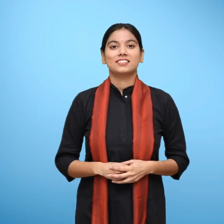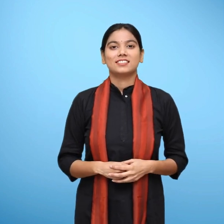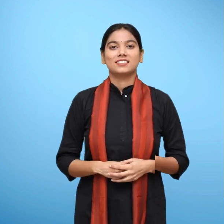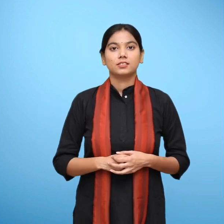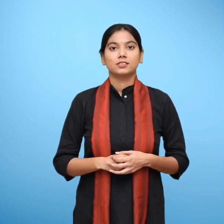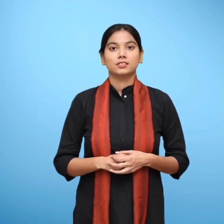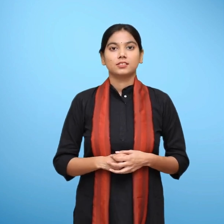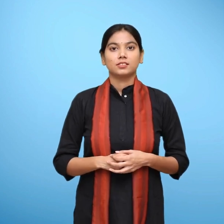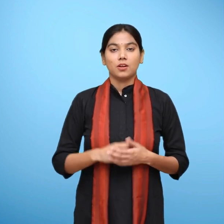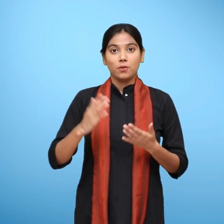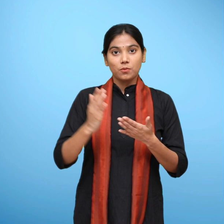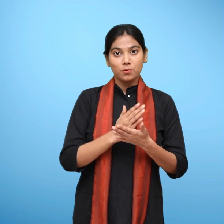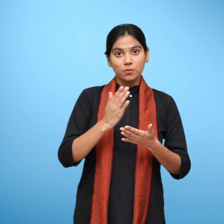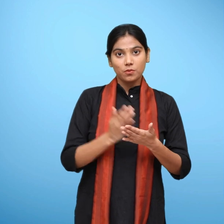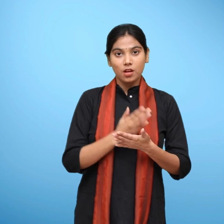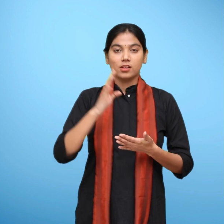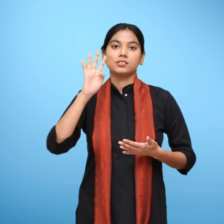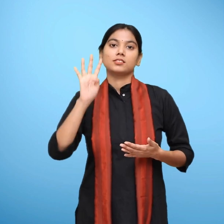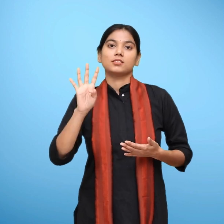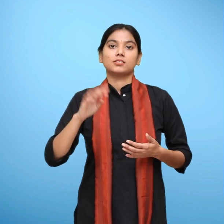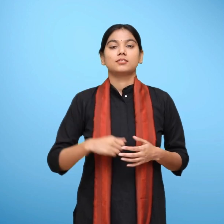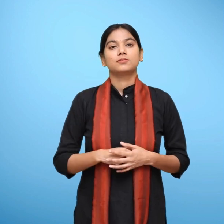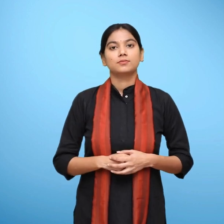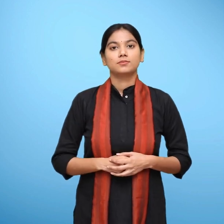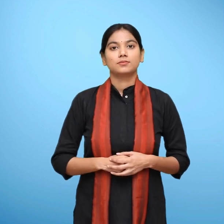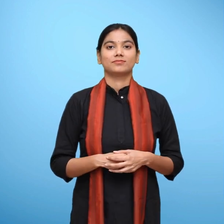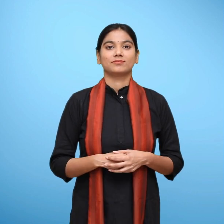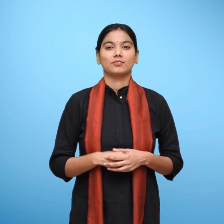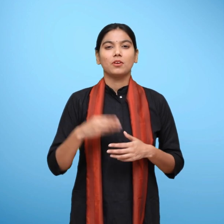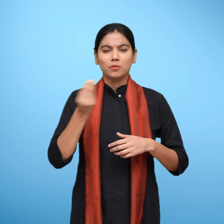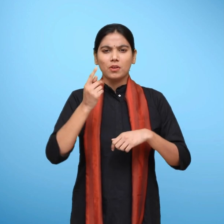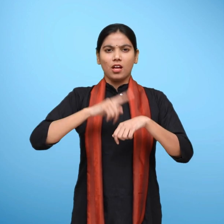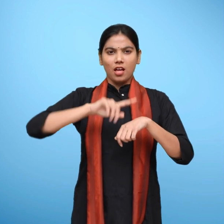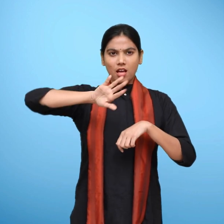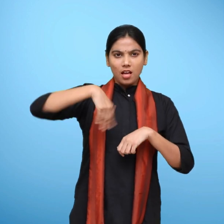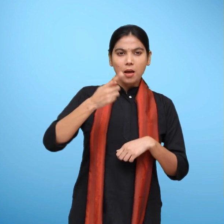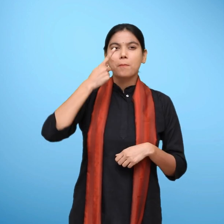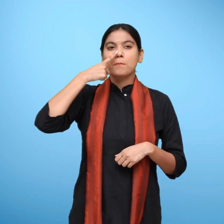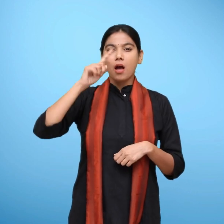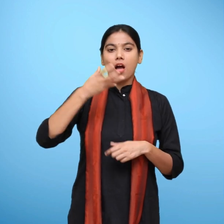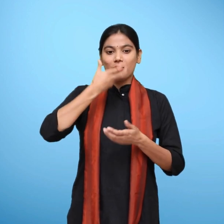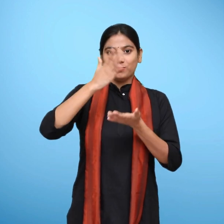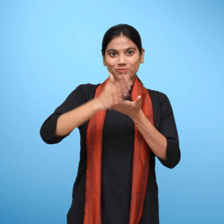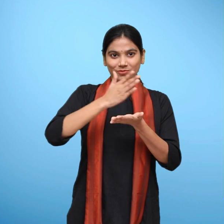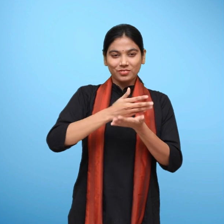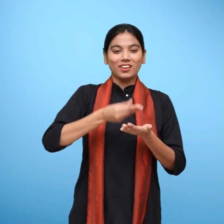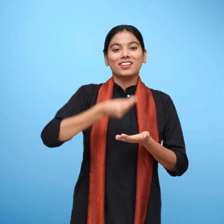हैं पृष्ठ चार थोड़ी देर में मां सबको फल देती